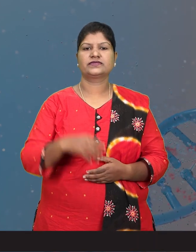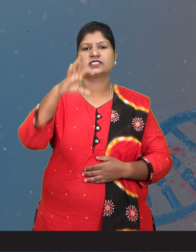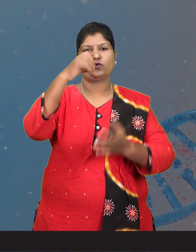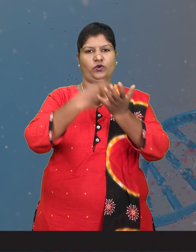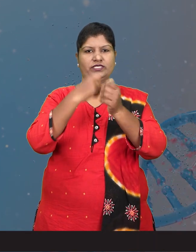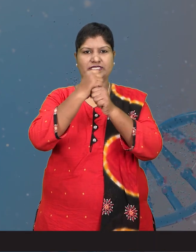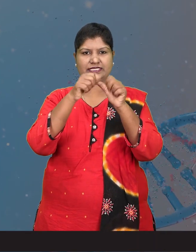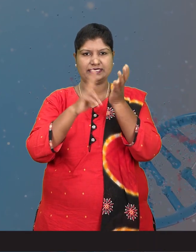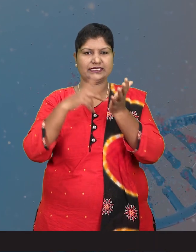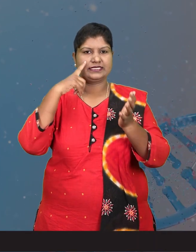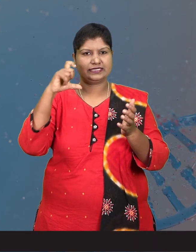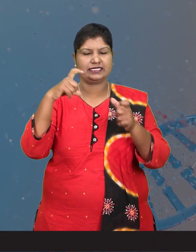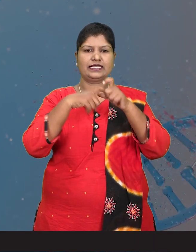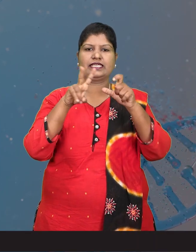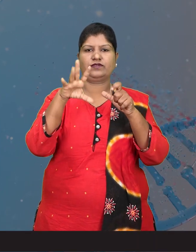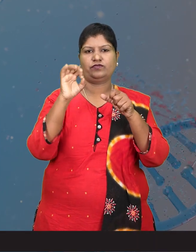जैविक विकास।